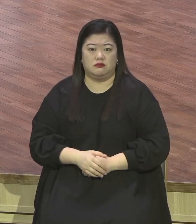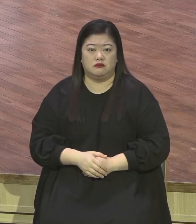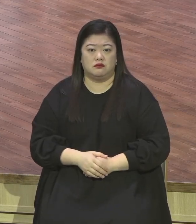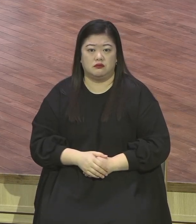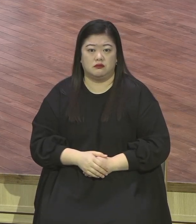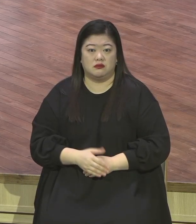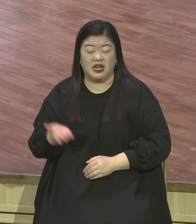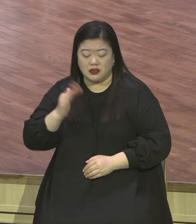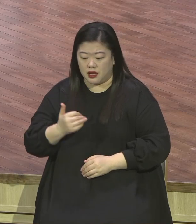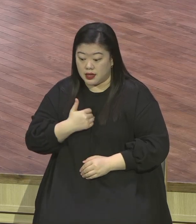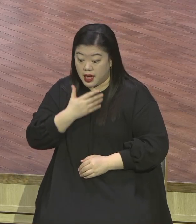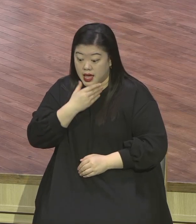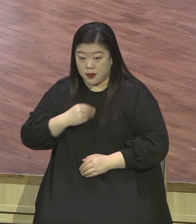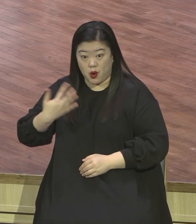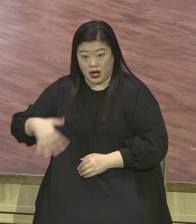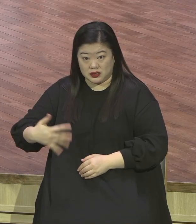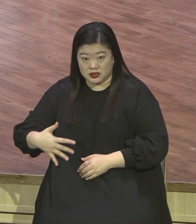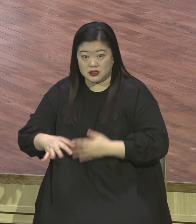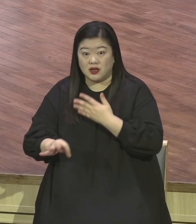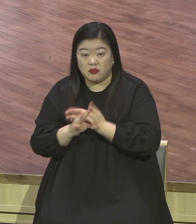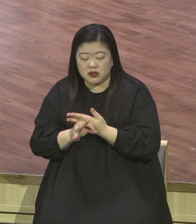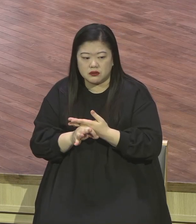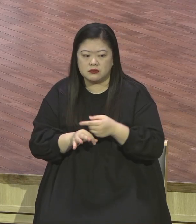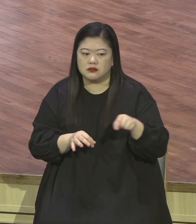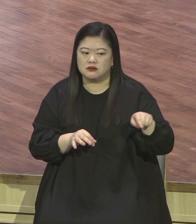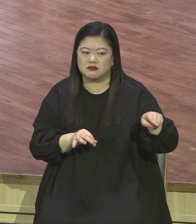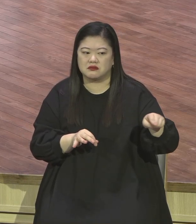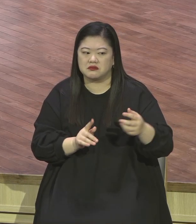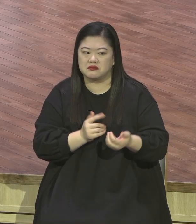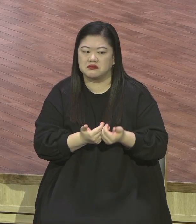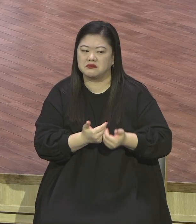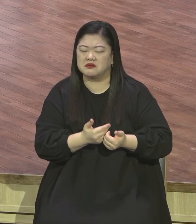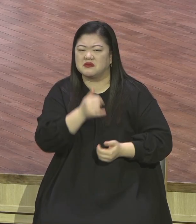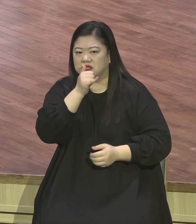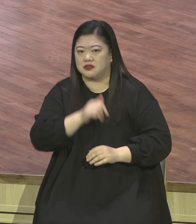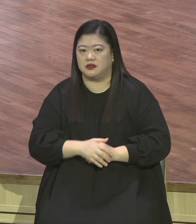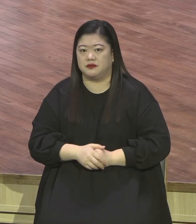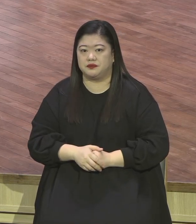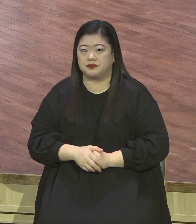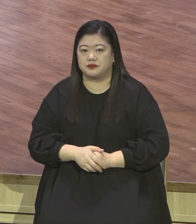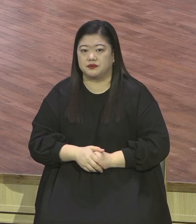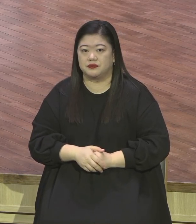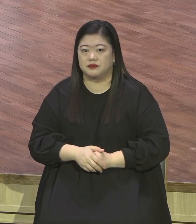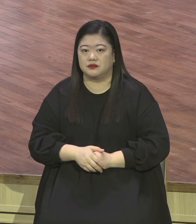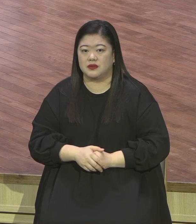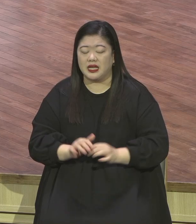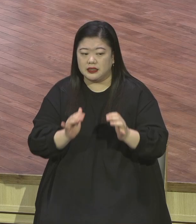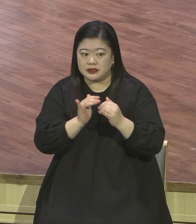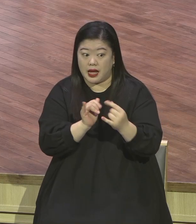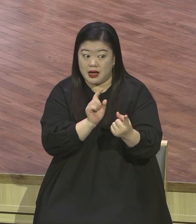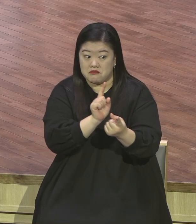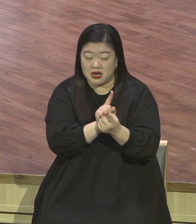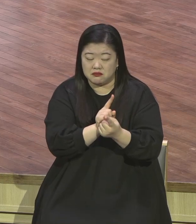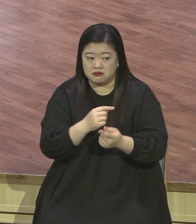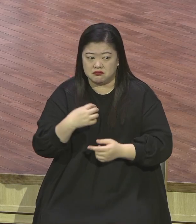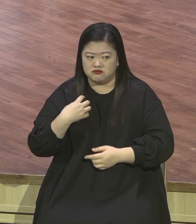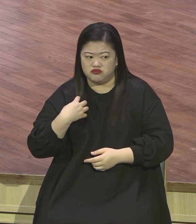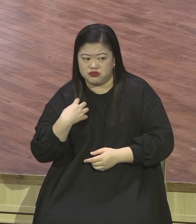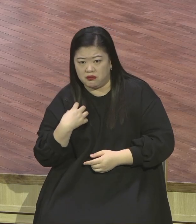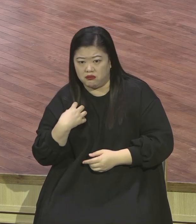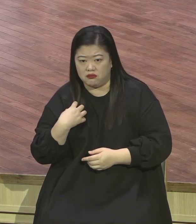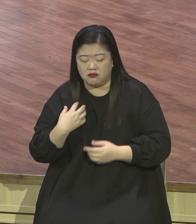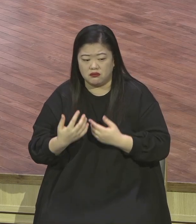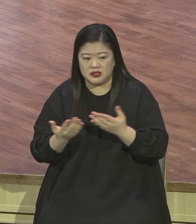가지고 예수를 믿으면서도 은혜를 받고 연결하면서 사람 두려웠습니까? 모임이 부담됩니까?